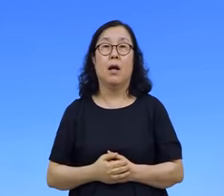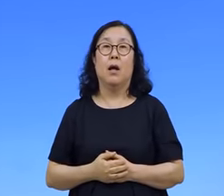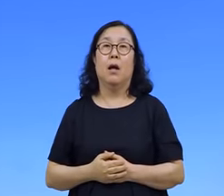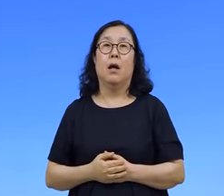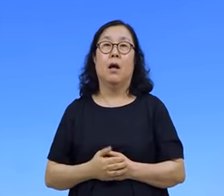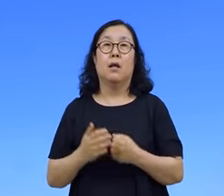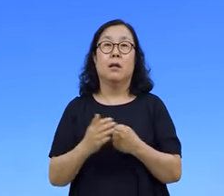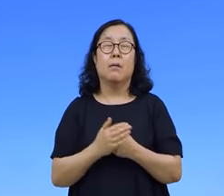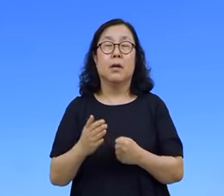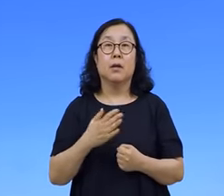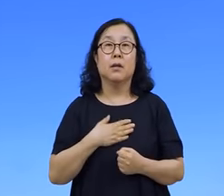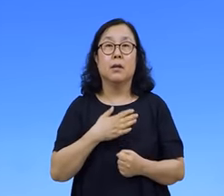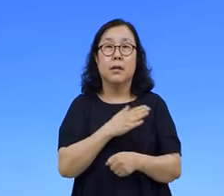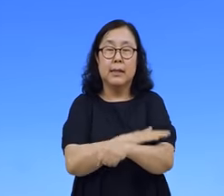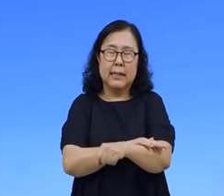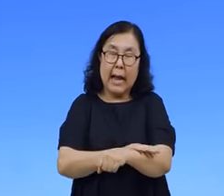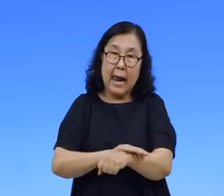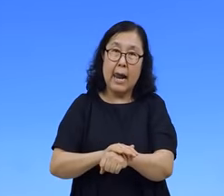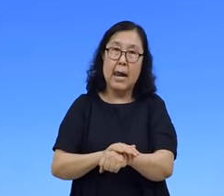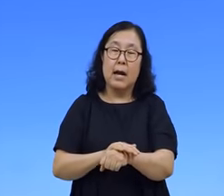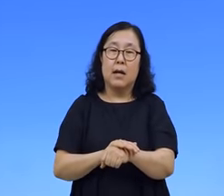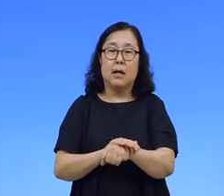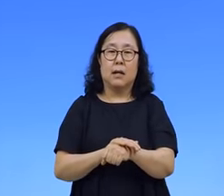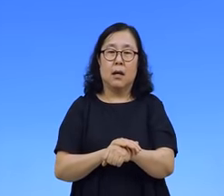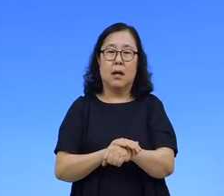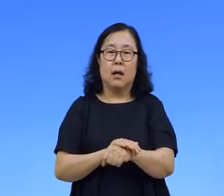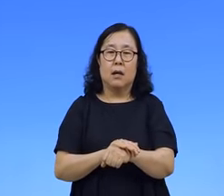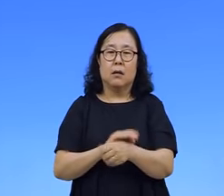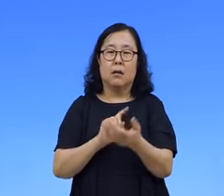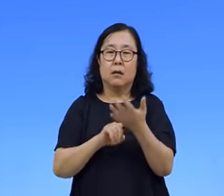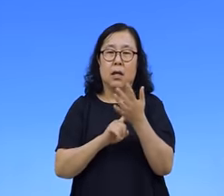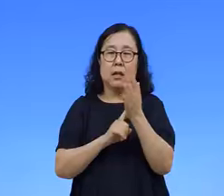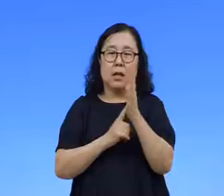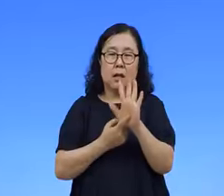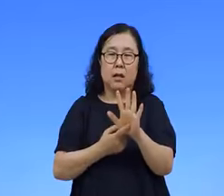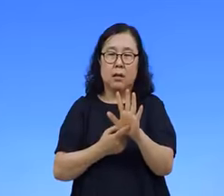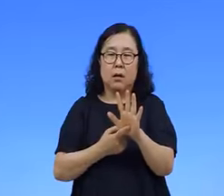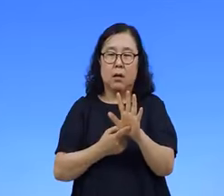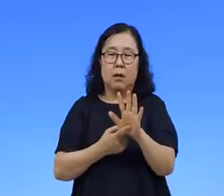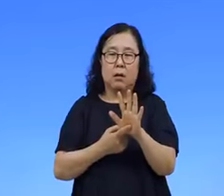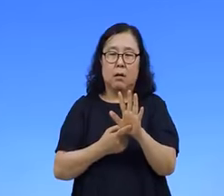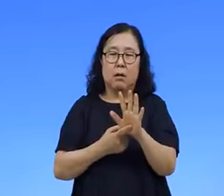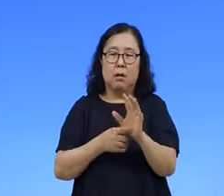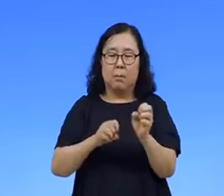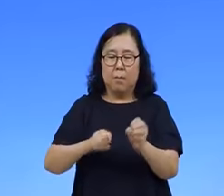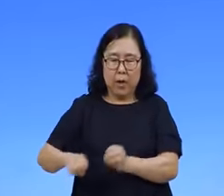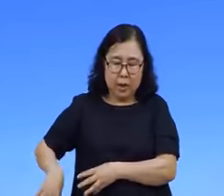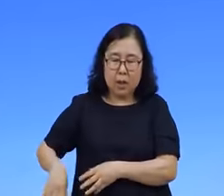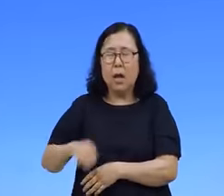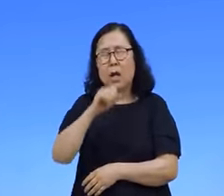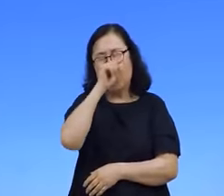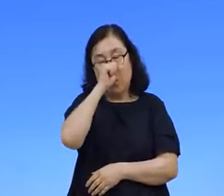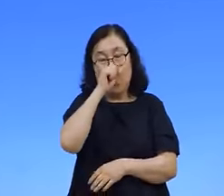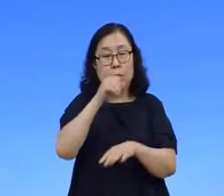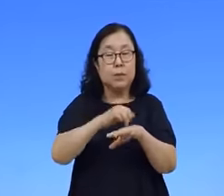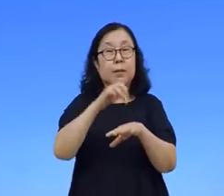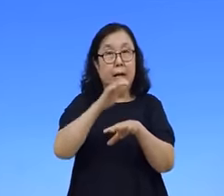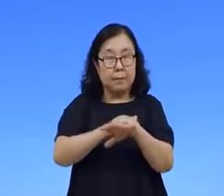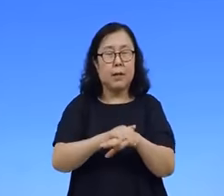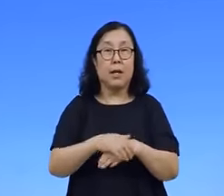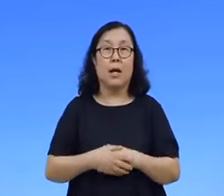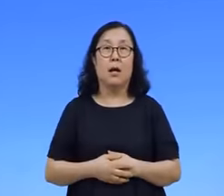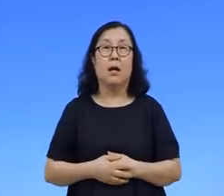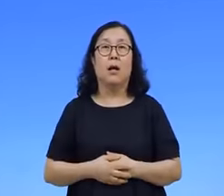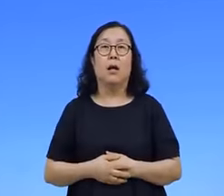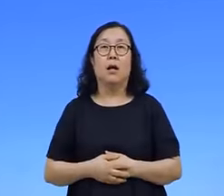그런 의미에서는 자꾸 이거를 잘 이렇게 털어내는 성격이 참 좋은 성격이에요. 좀